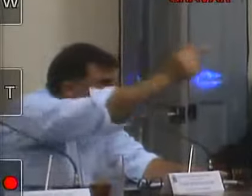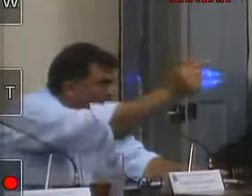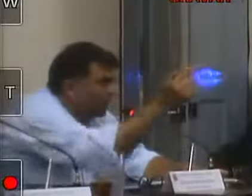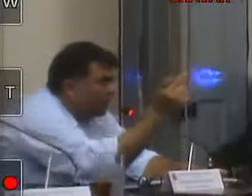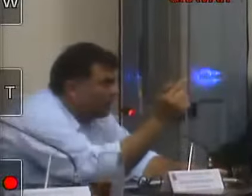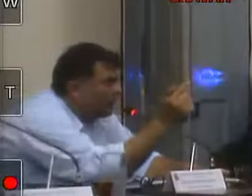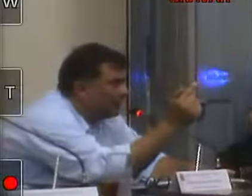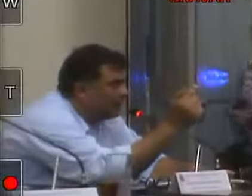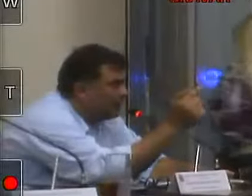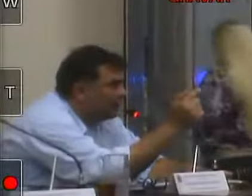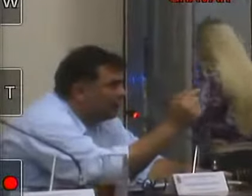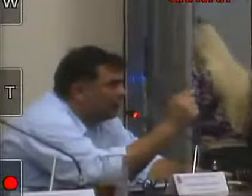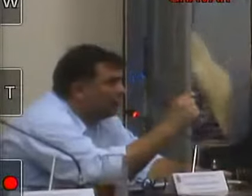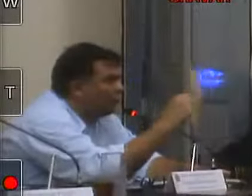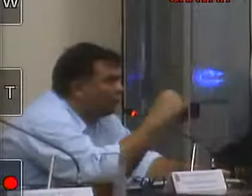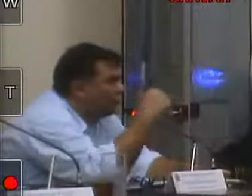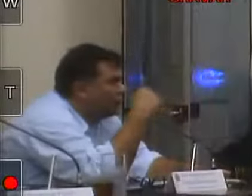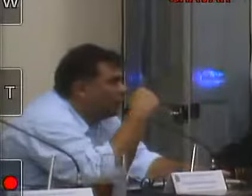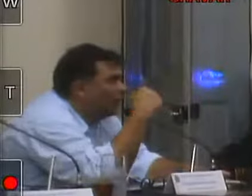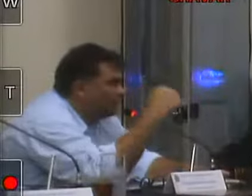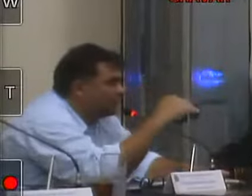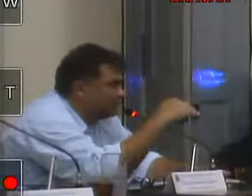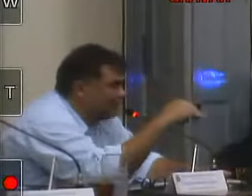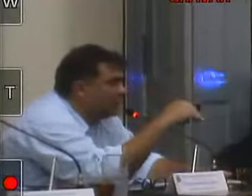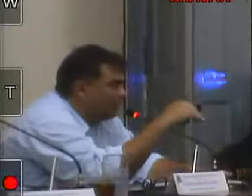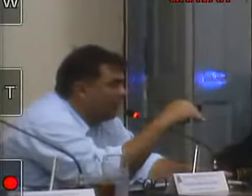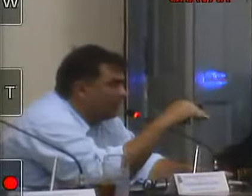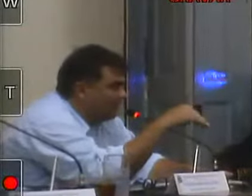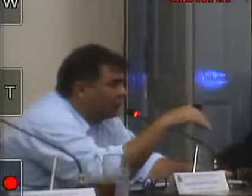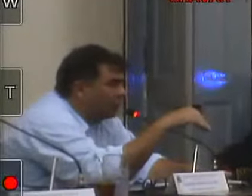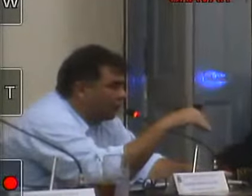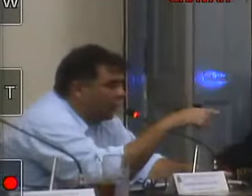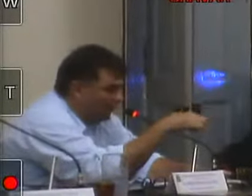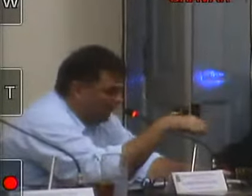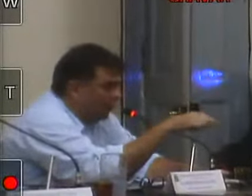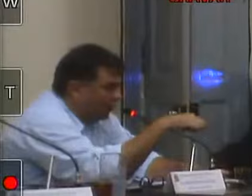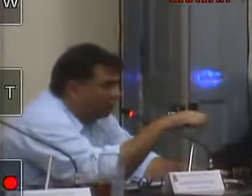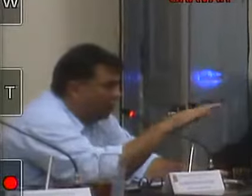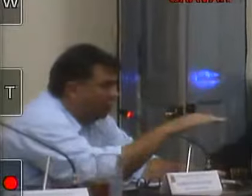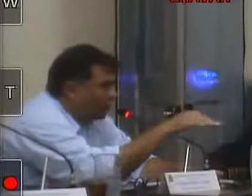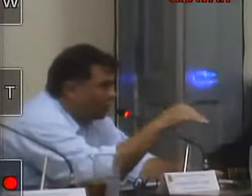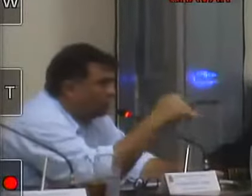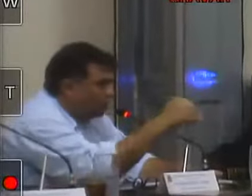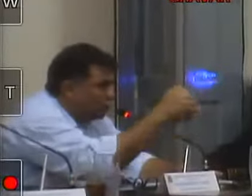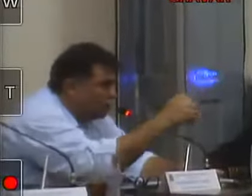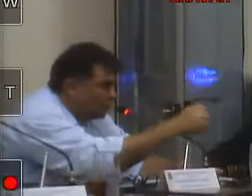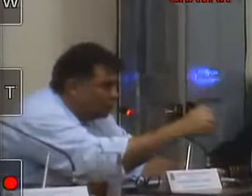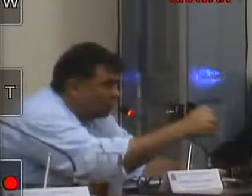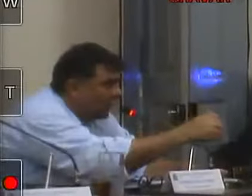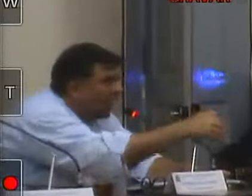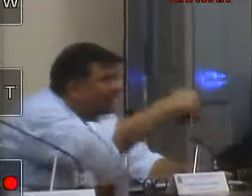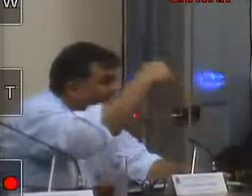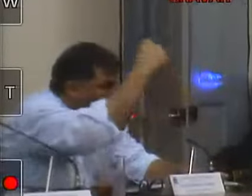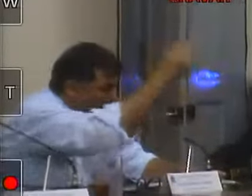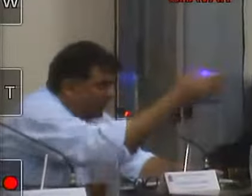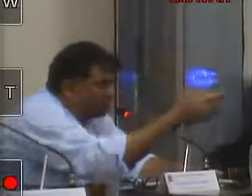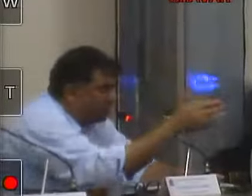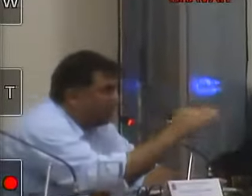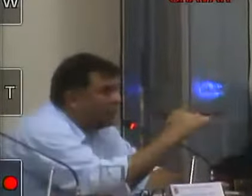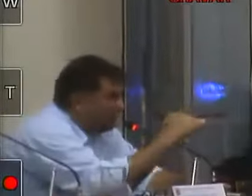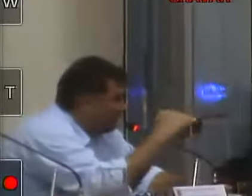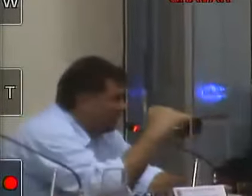até Juparanã? Não, é 145. Saindo ali da rotatória da 145, ou seja, no início dela até